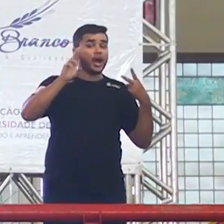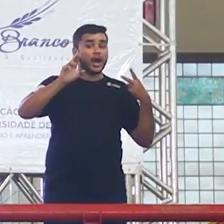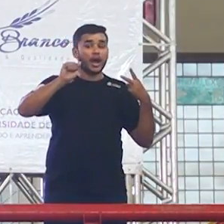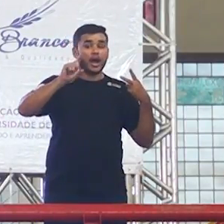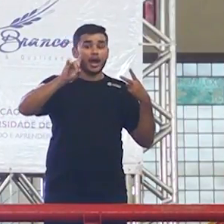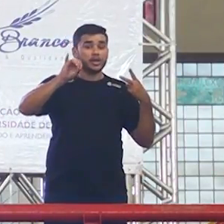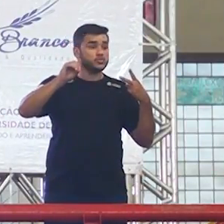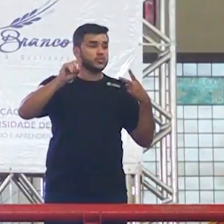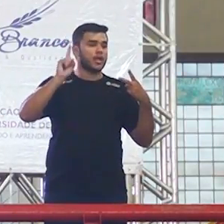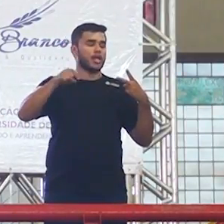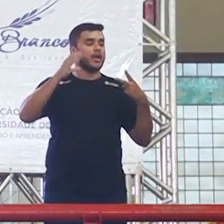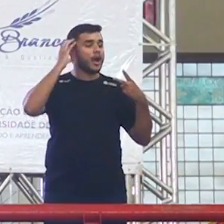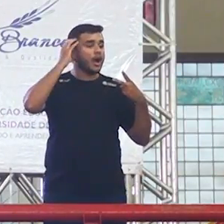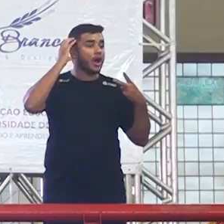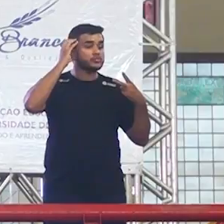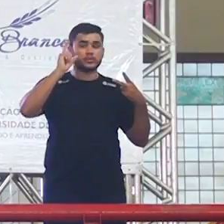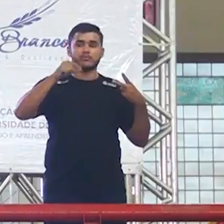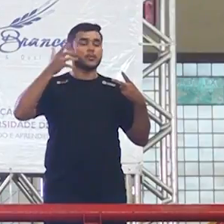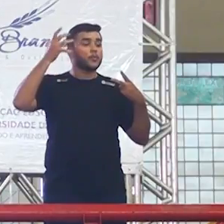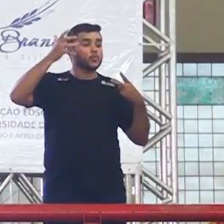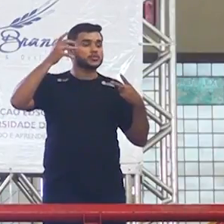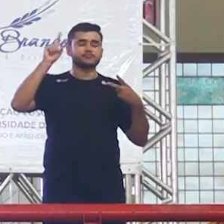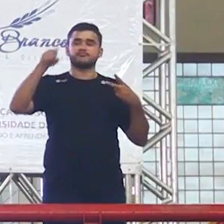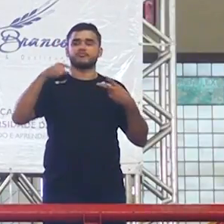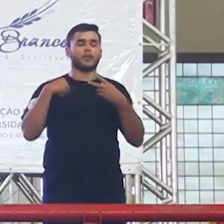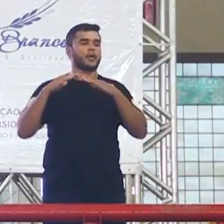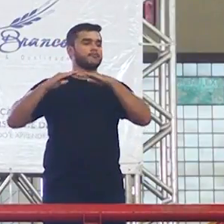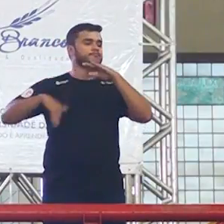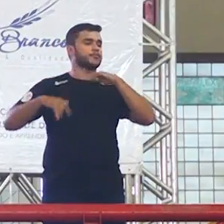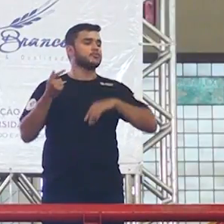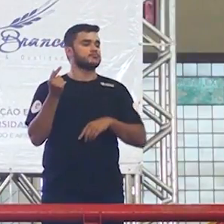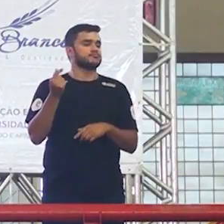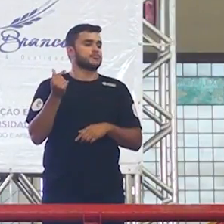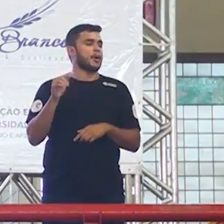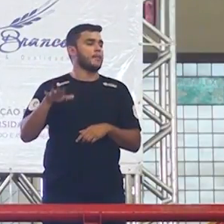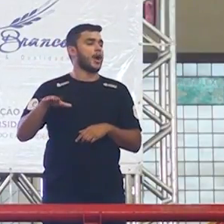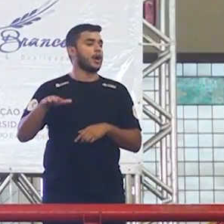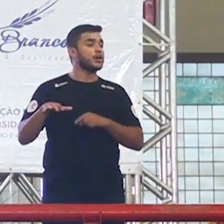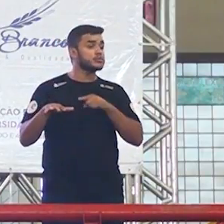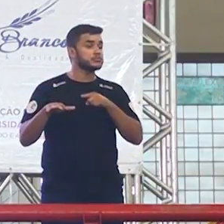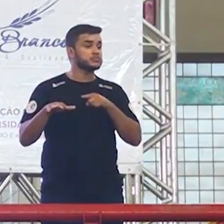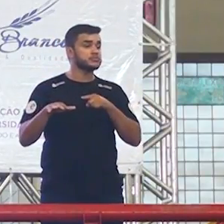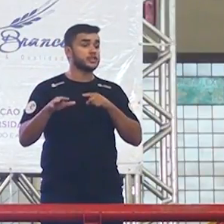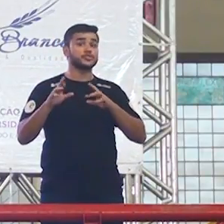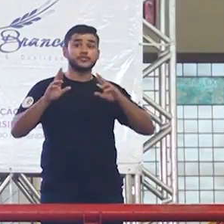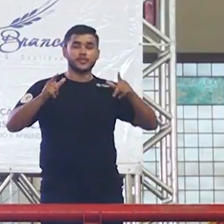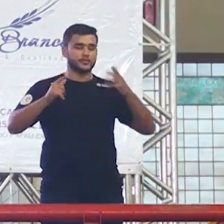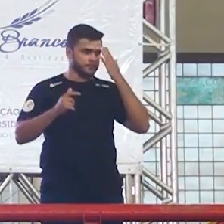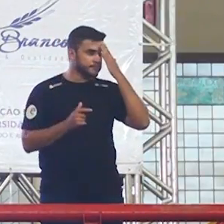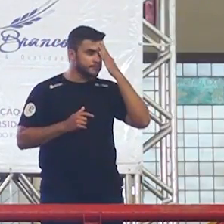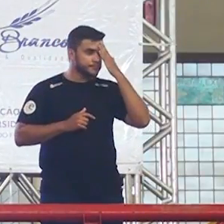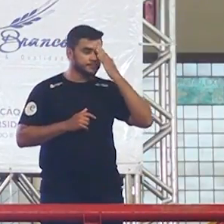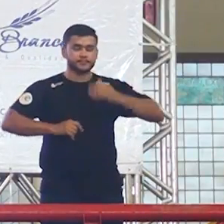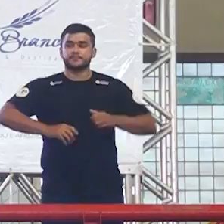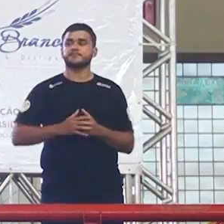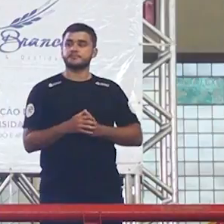lâmpada ou não gasta? Gasta, que a lâmpada é 60 e ele é 50. Entenderam ou não? Ok. Beleza.